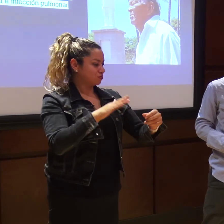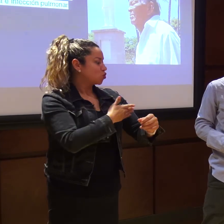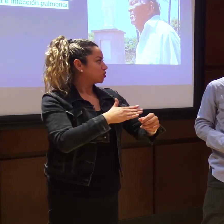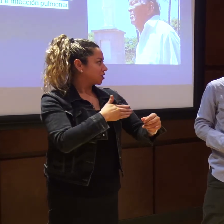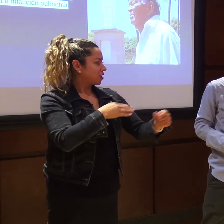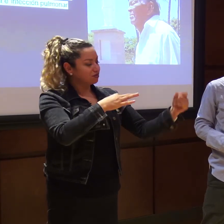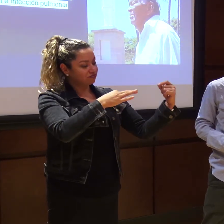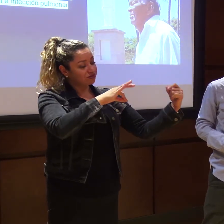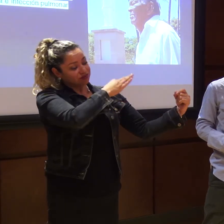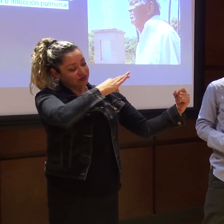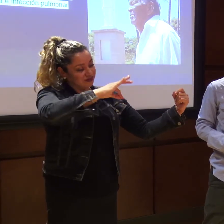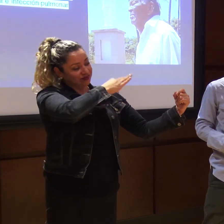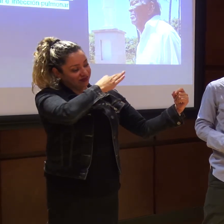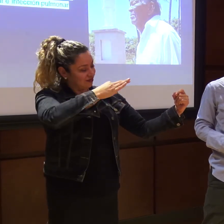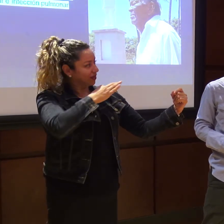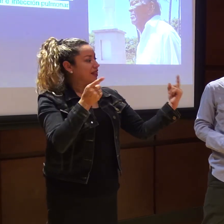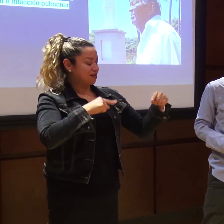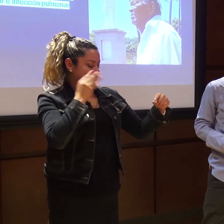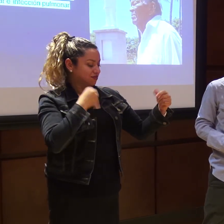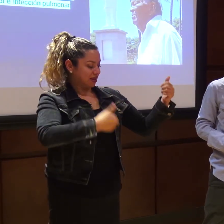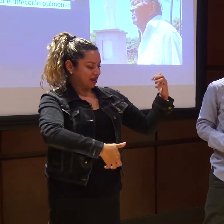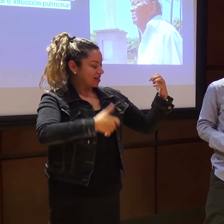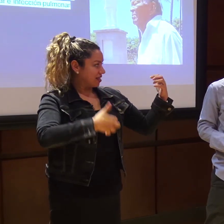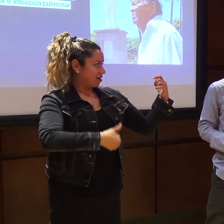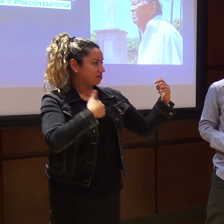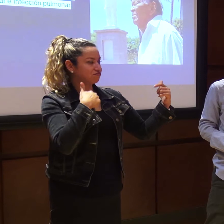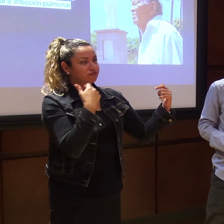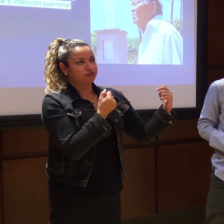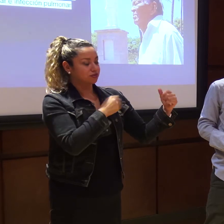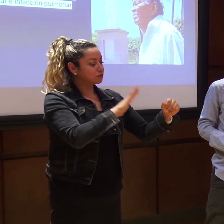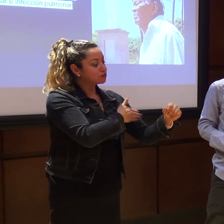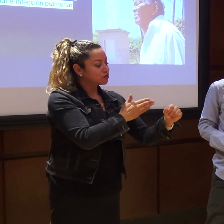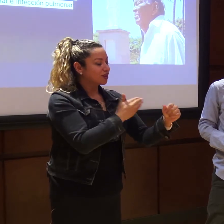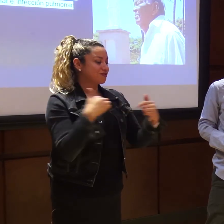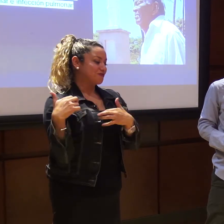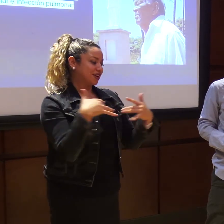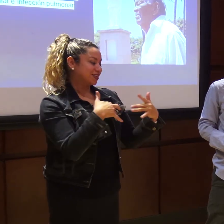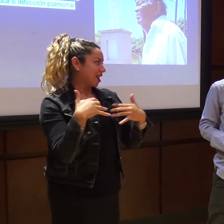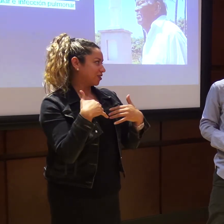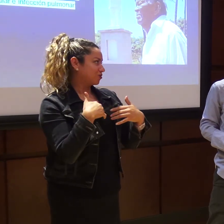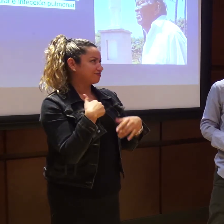mucho la poesía y obviamente la música vallenata de la Biblia.